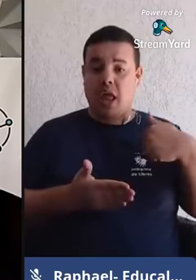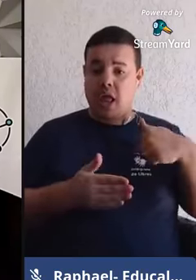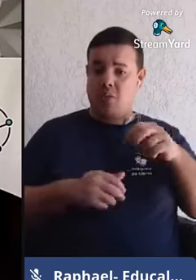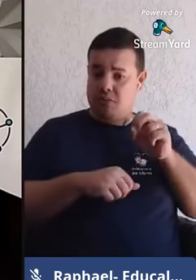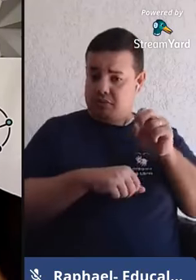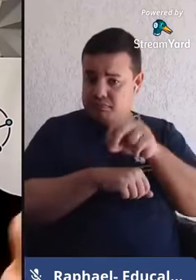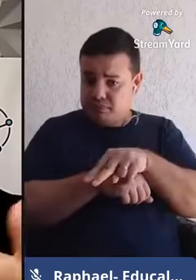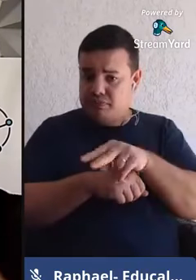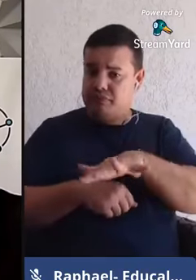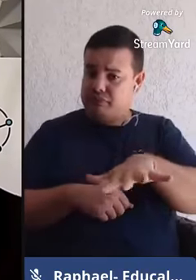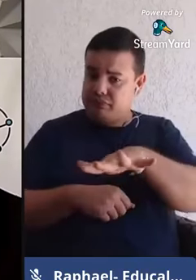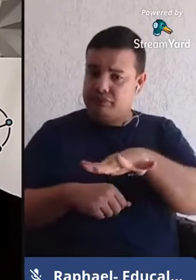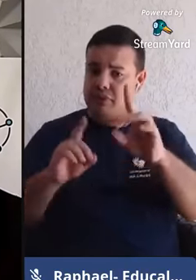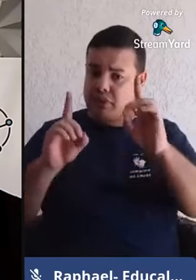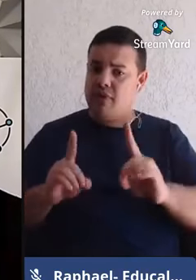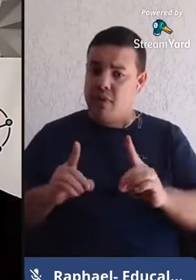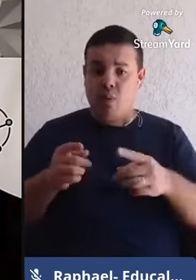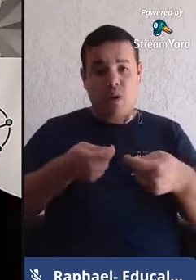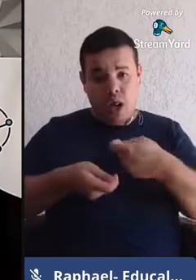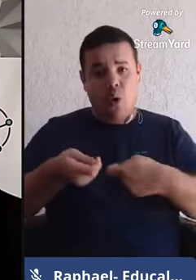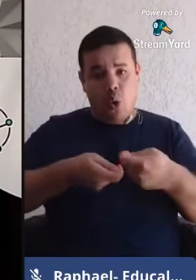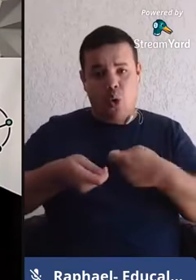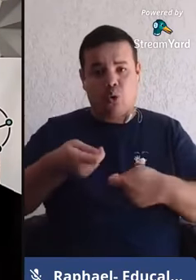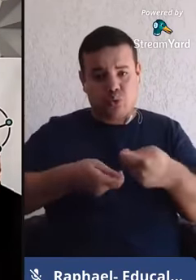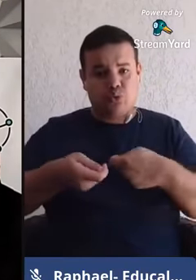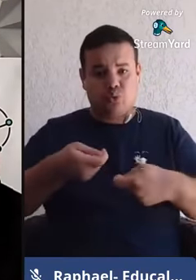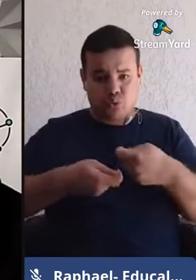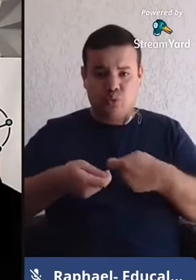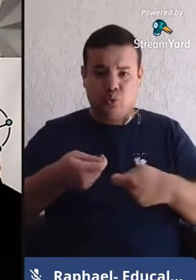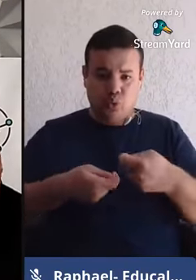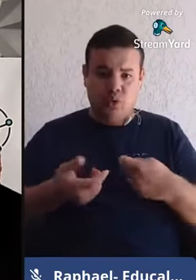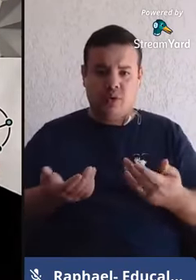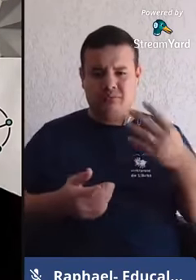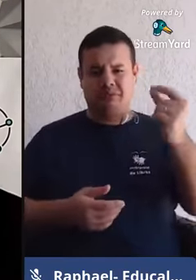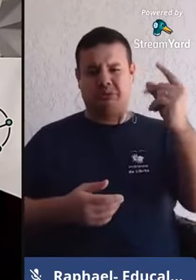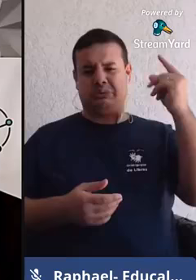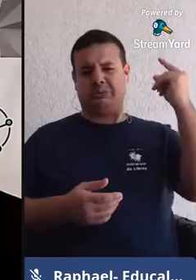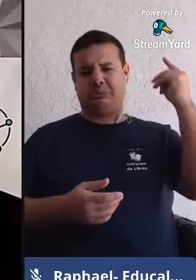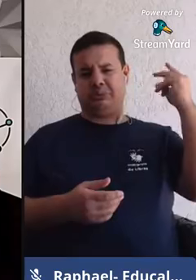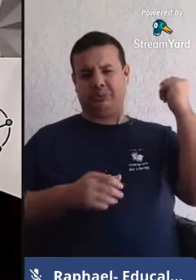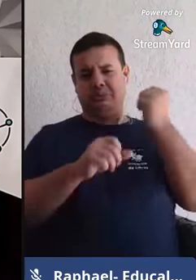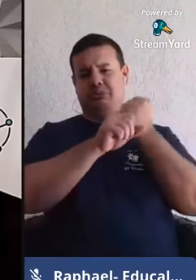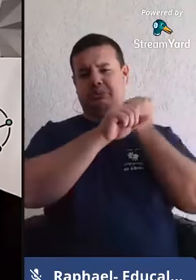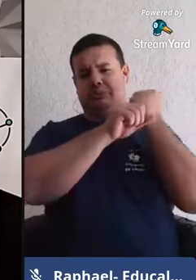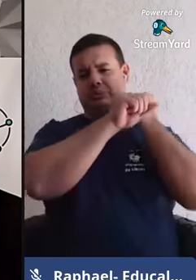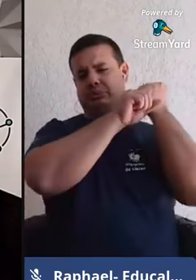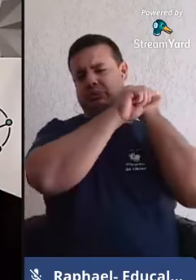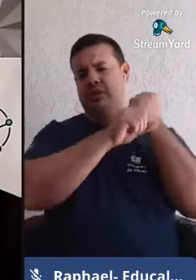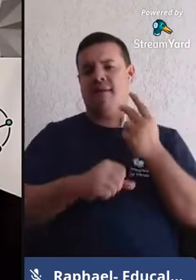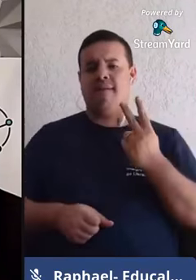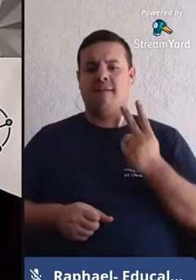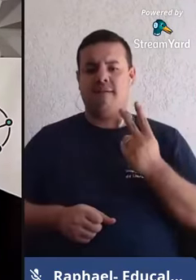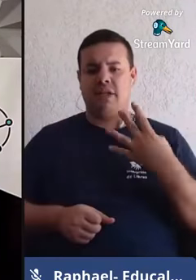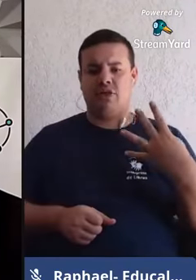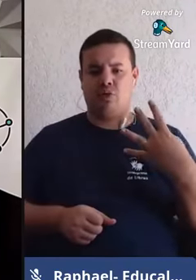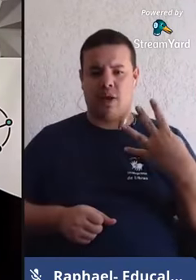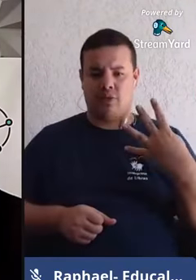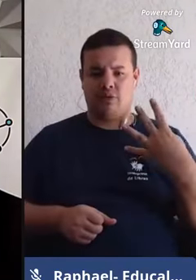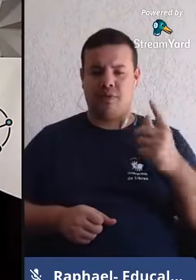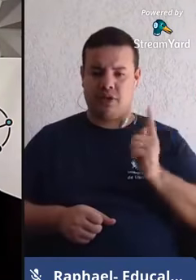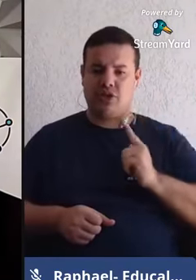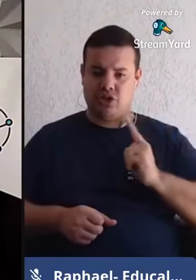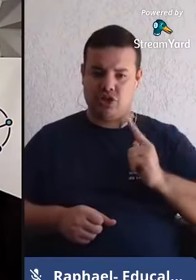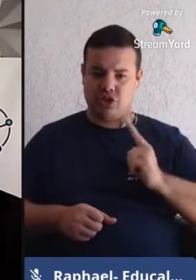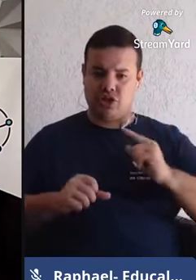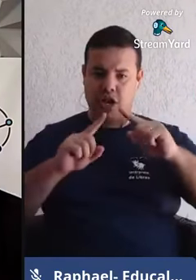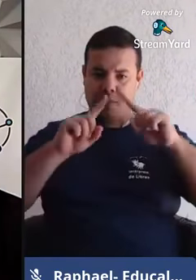segmento como negócio mesmo, como business, como você disse. E isso lá atrás, há 24 anos, eu tinha uma agência de